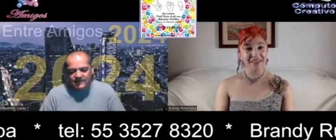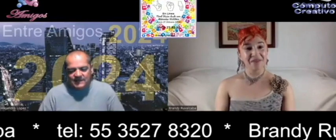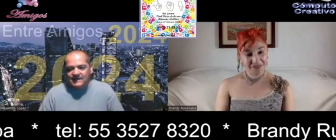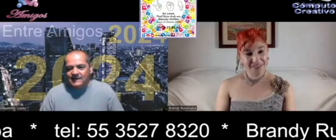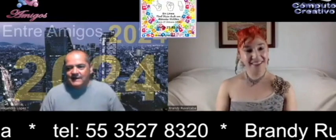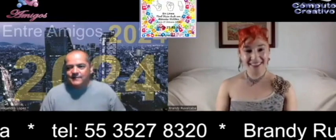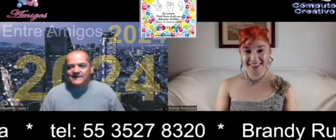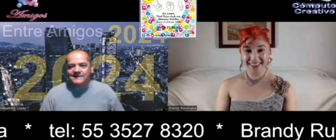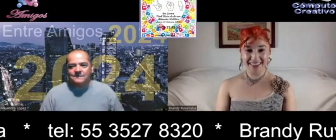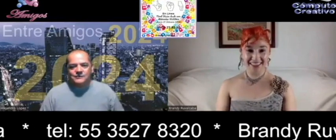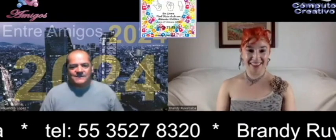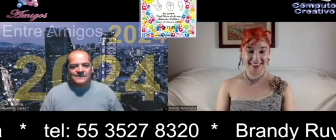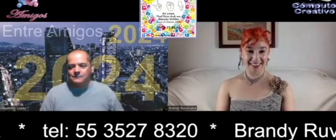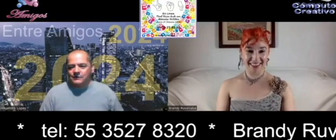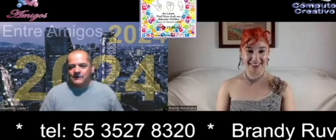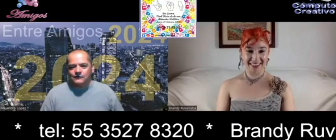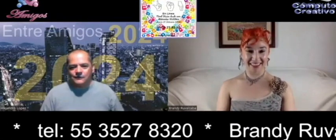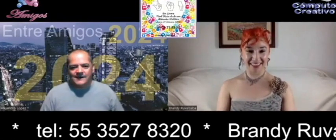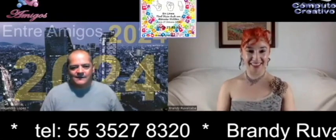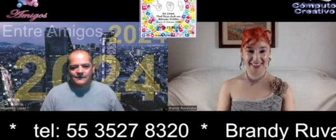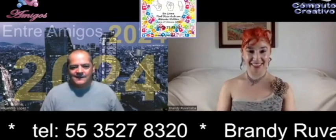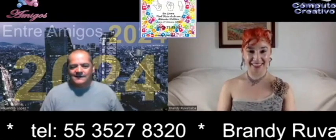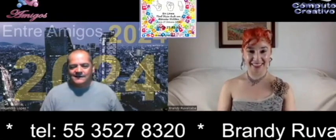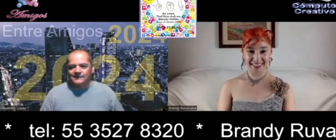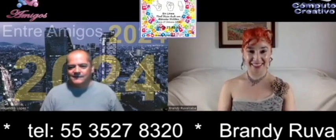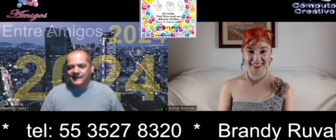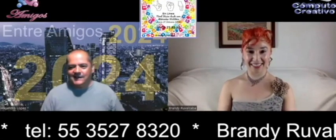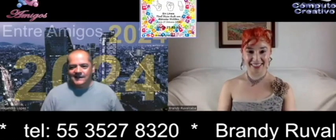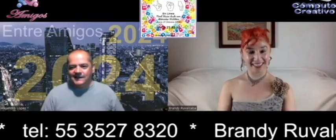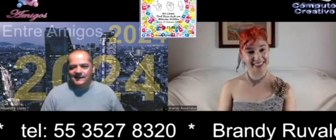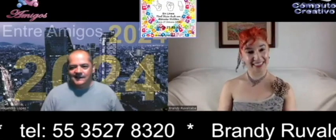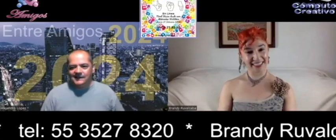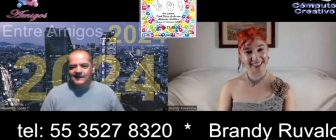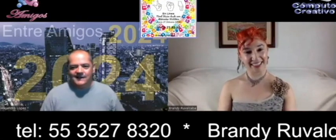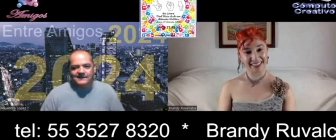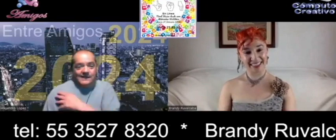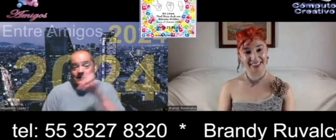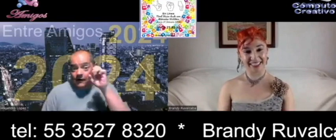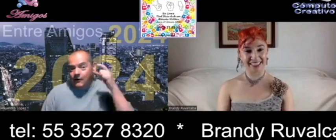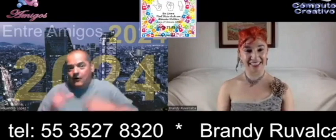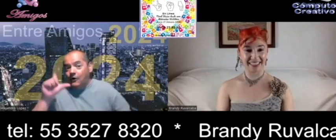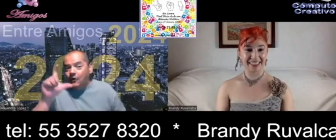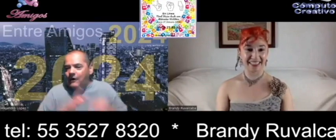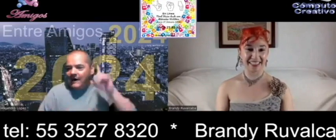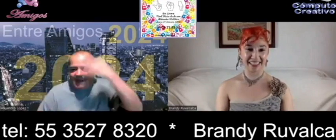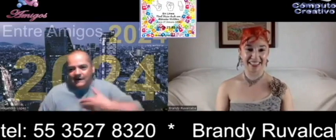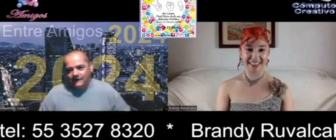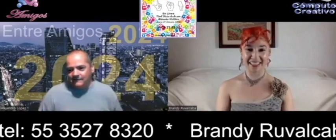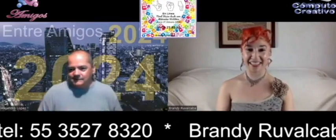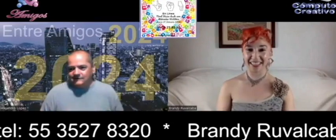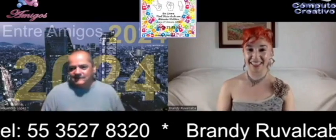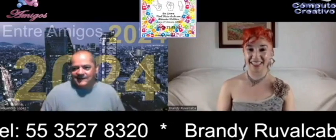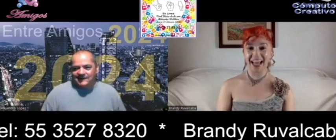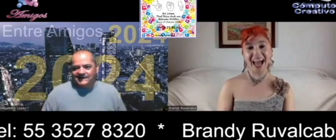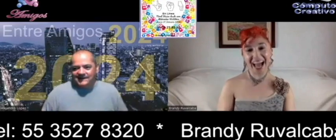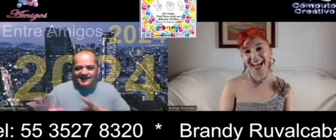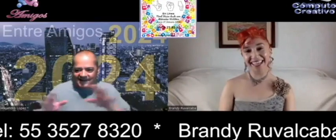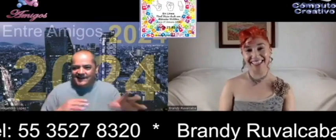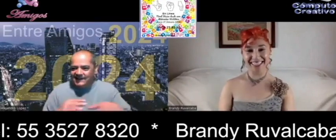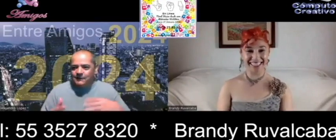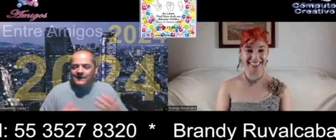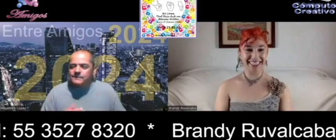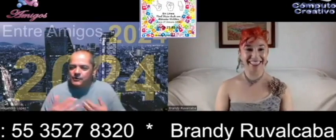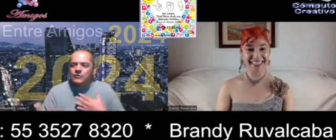etcétera, que de repente estábamos así como que cotorreando y no sé, así, hola, ¿no? Así,